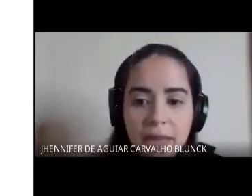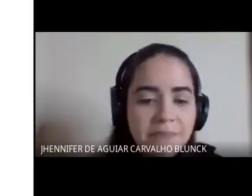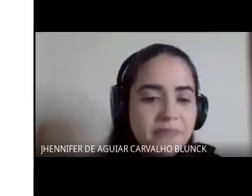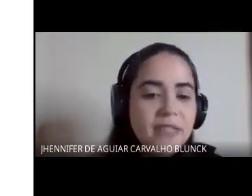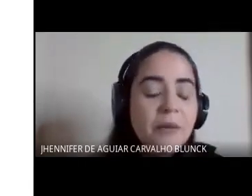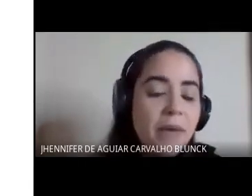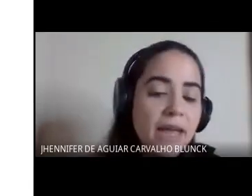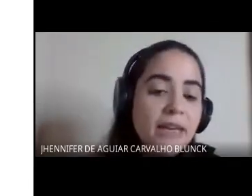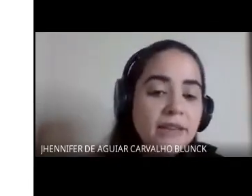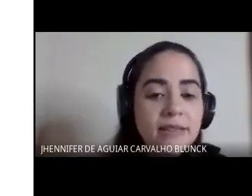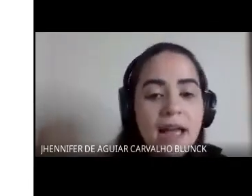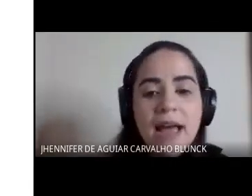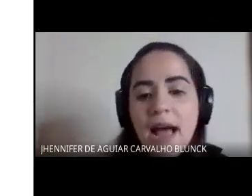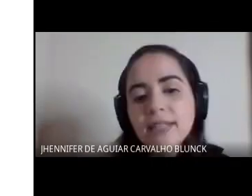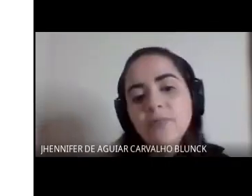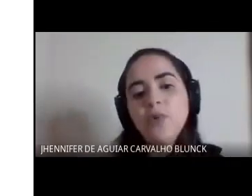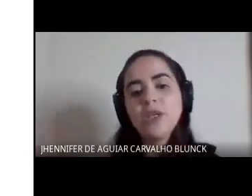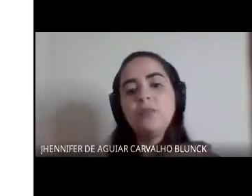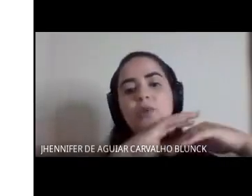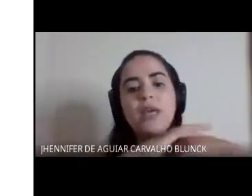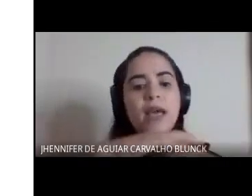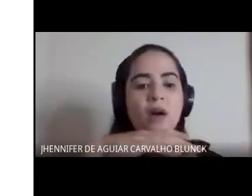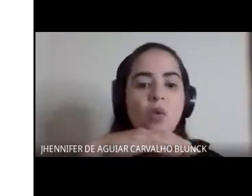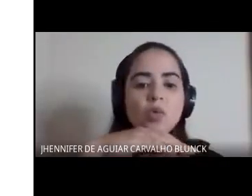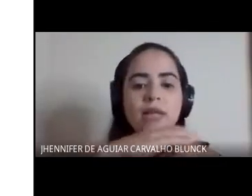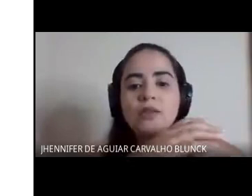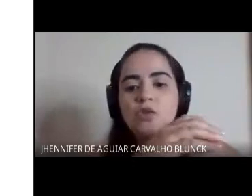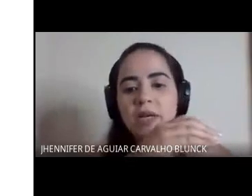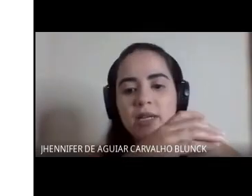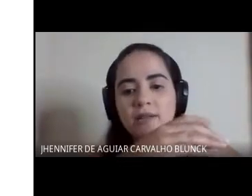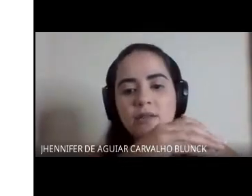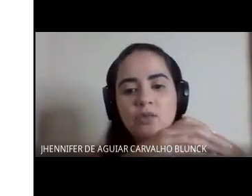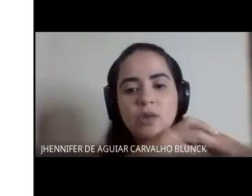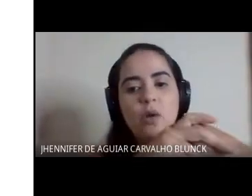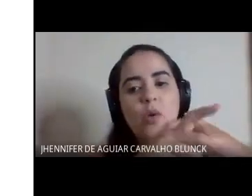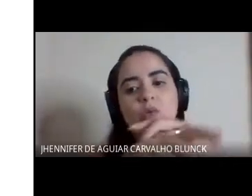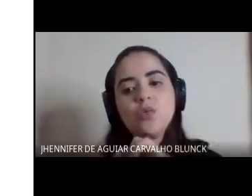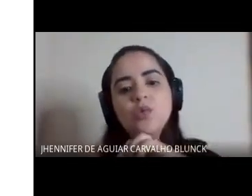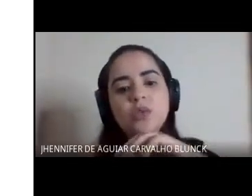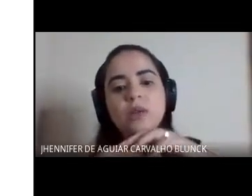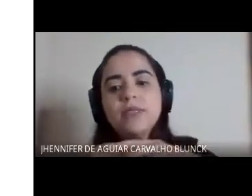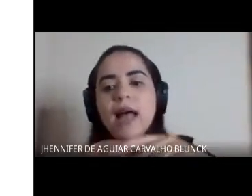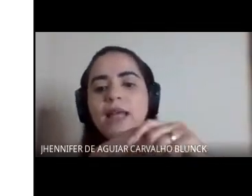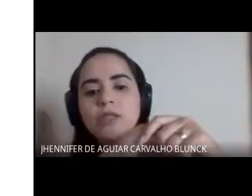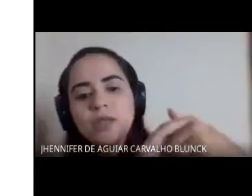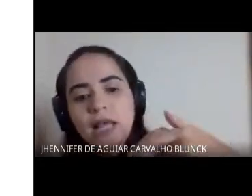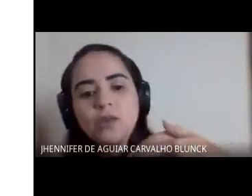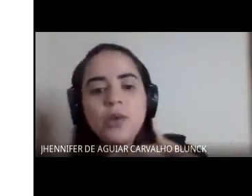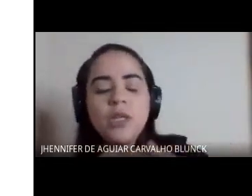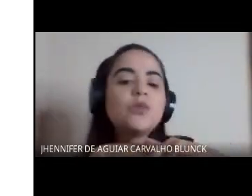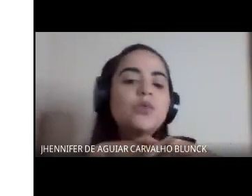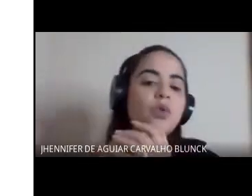A letra B também está errada. Por quê? Porque o contato de uma criança surda com outros surdos não